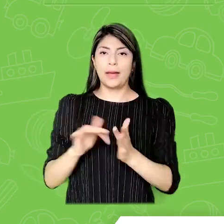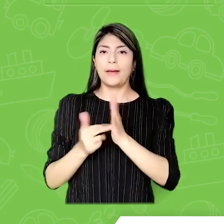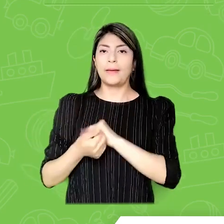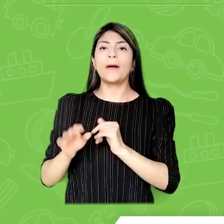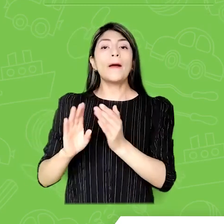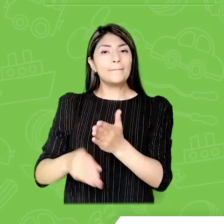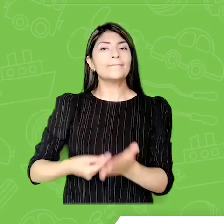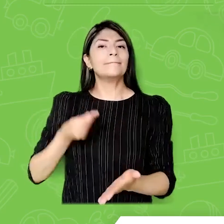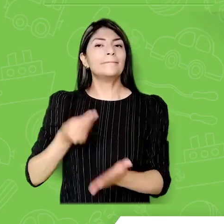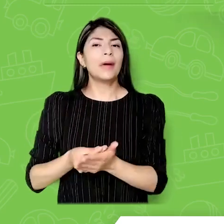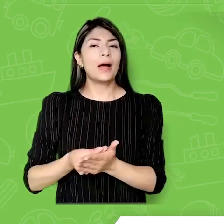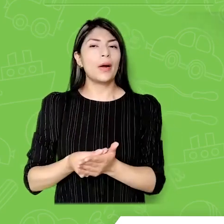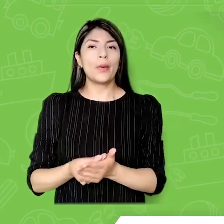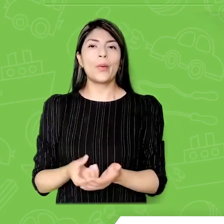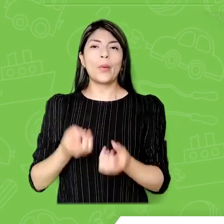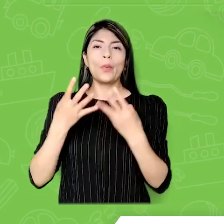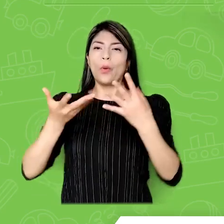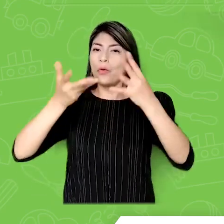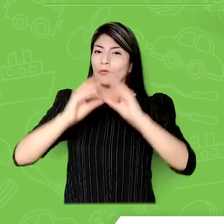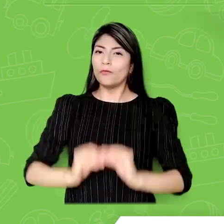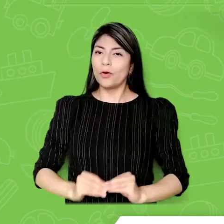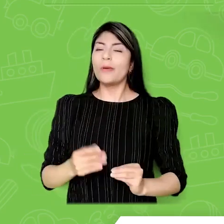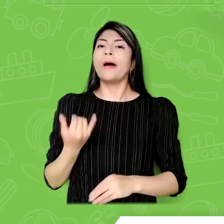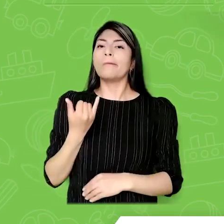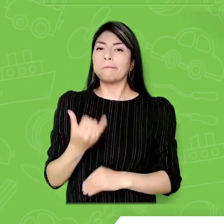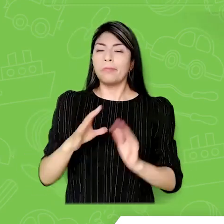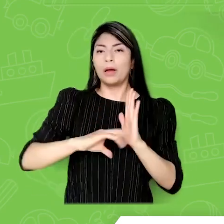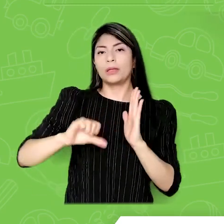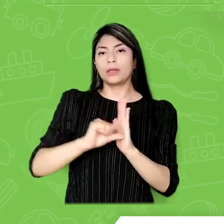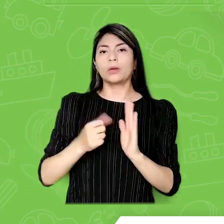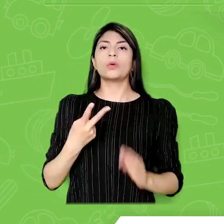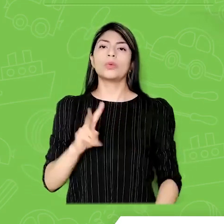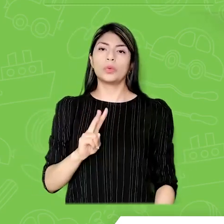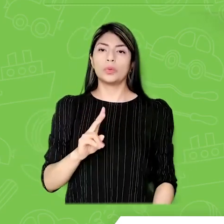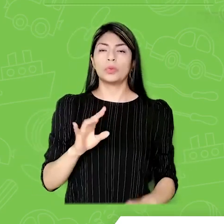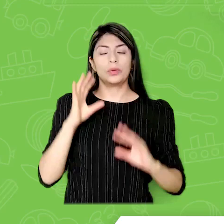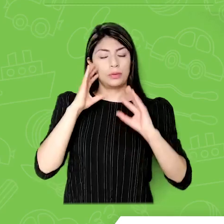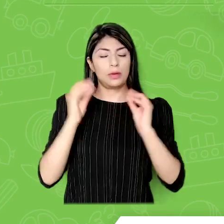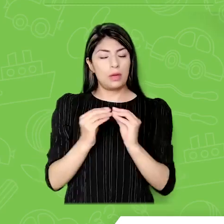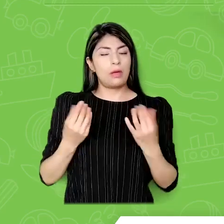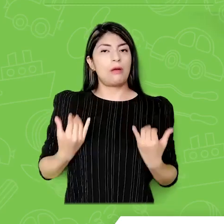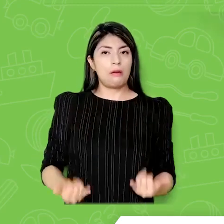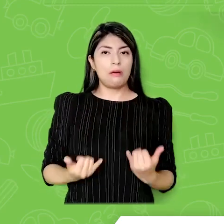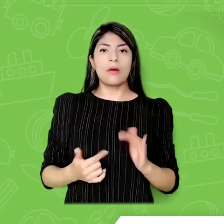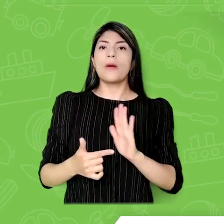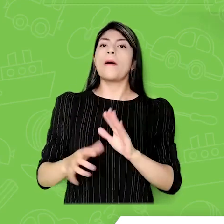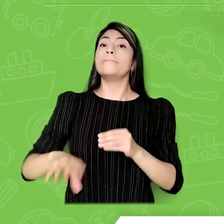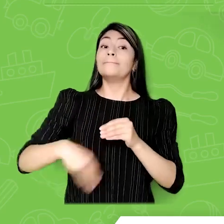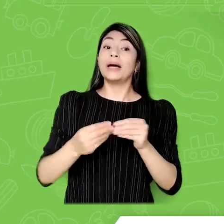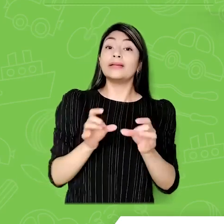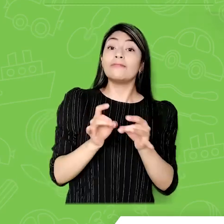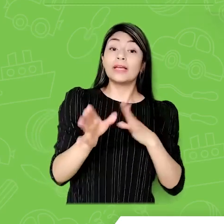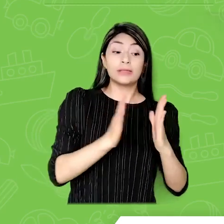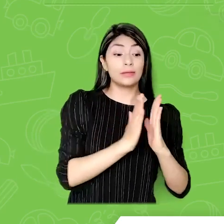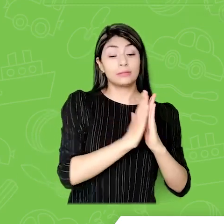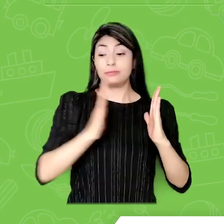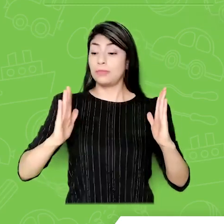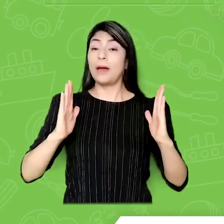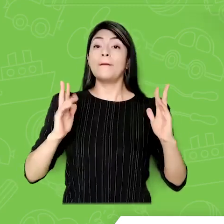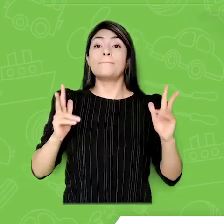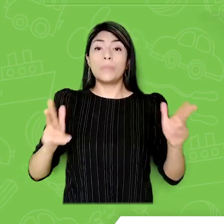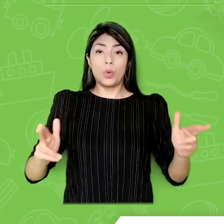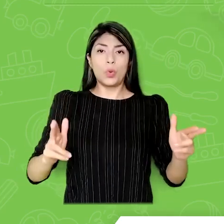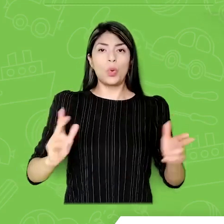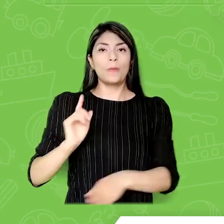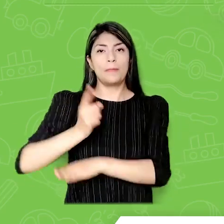en el artículo 12 de este acuerdo, y en las fechas que la CNSC determine, las cuales serán publicadas